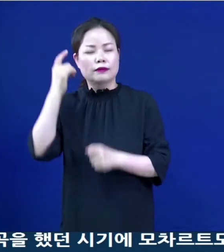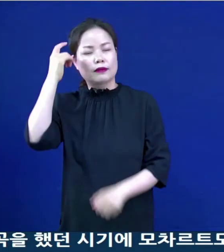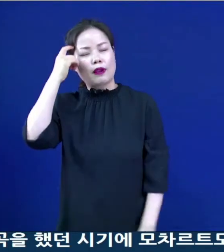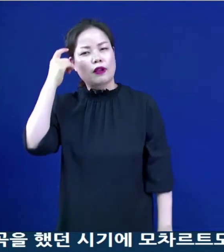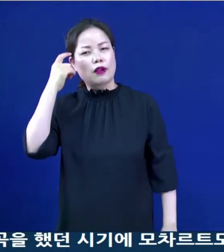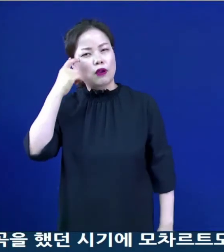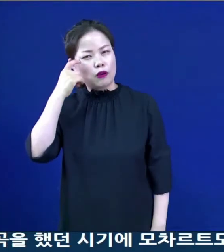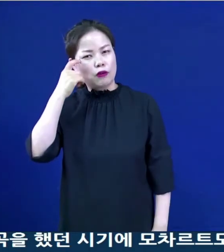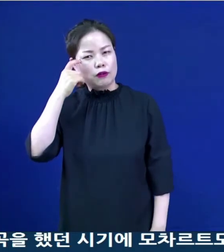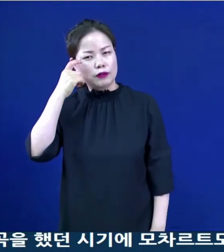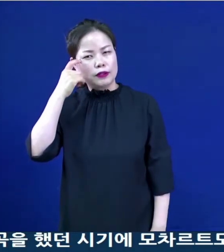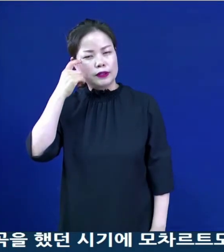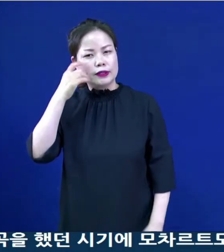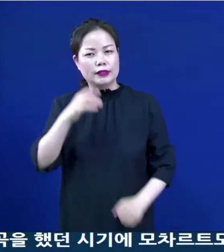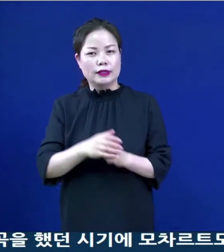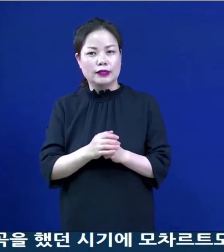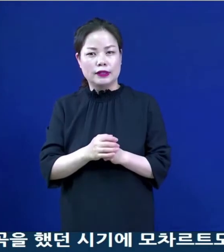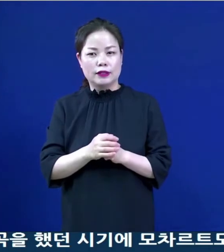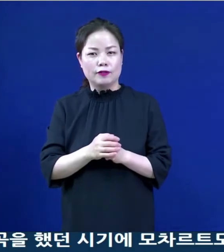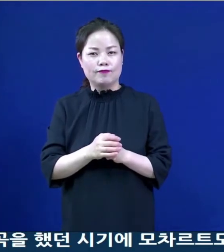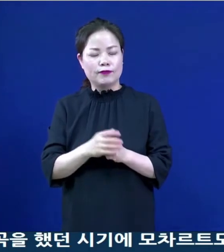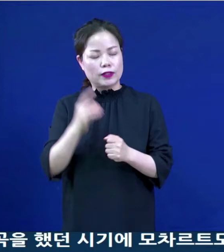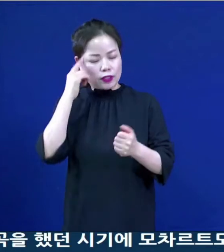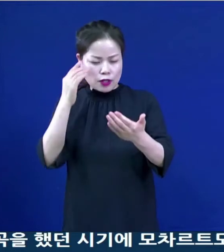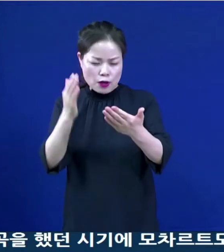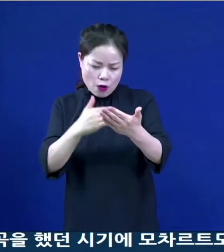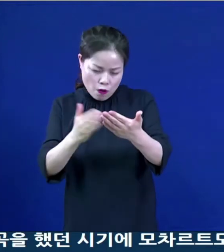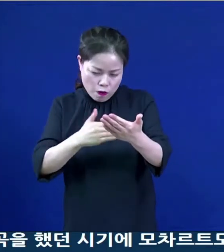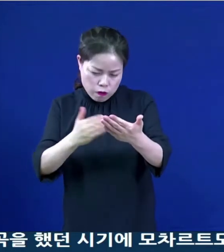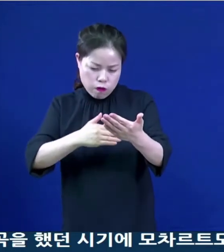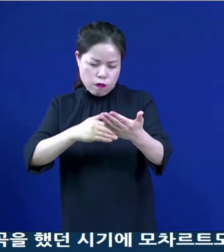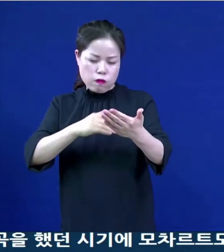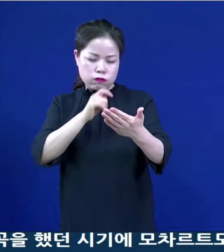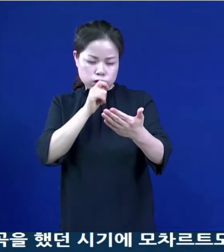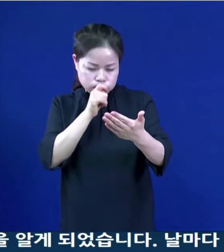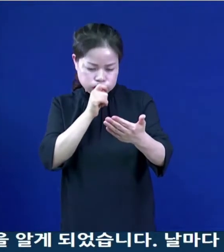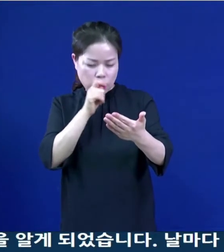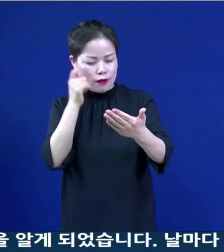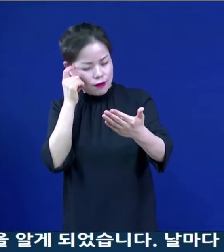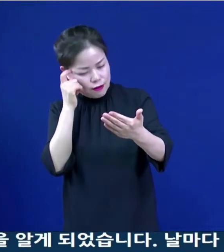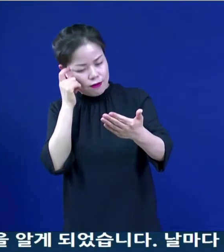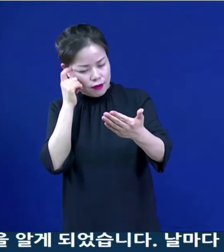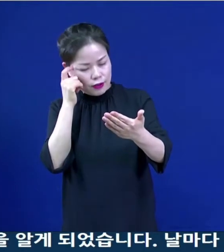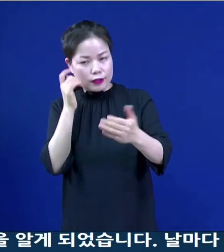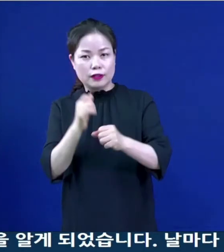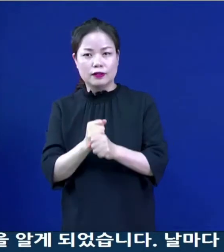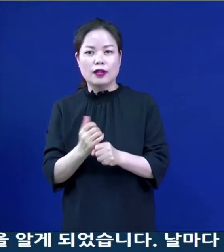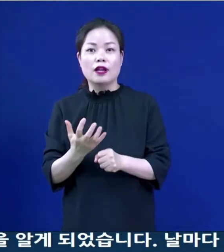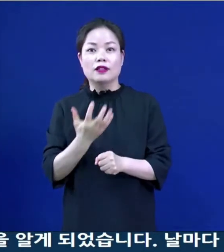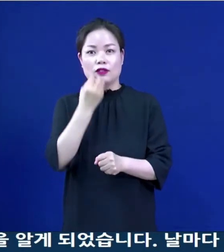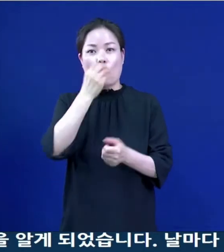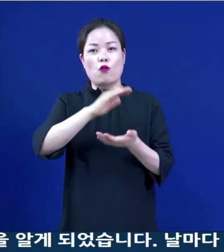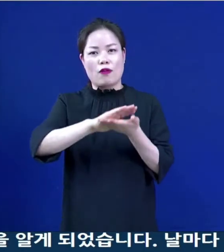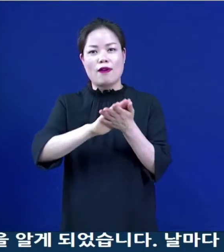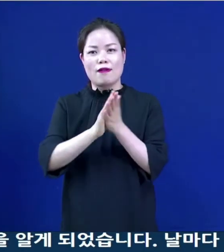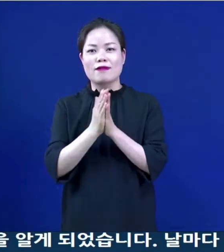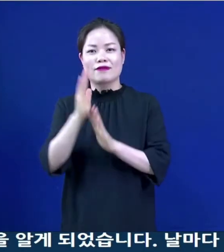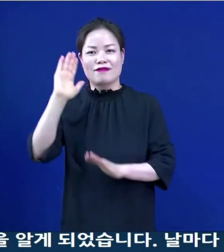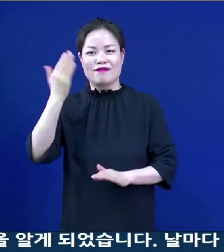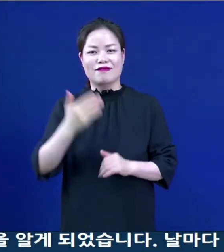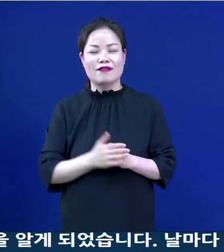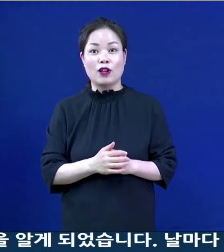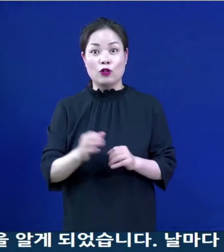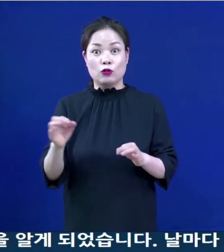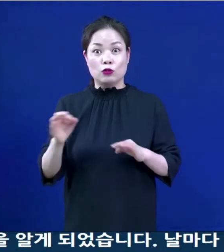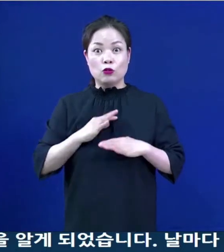한번 조명해 놓고 씻기고 이렇게 하면요, 사람이 성화 다 되리라고 저는 믿습니다.